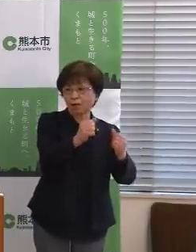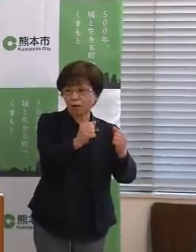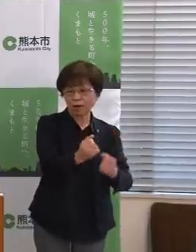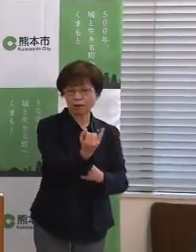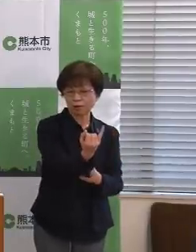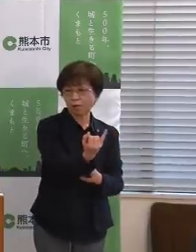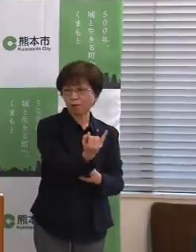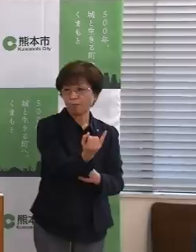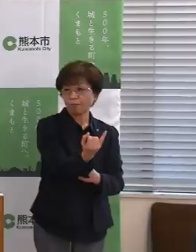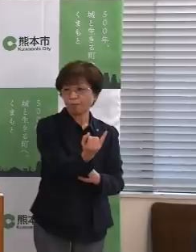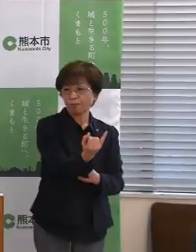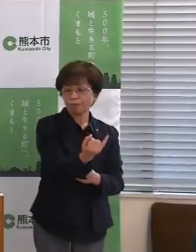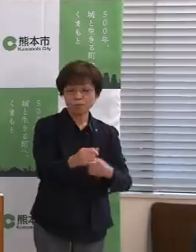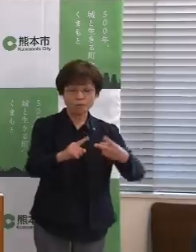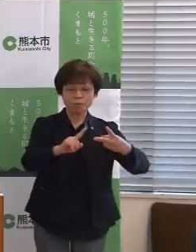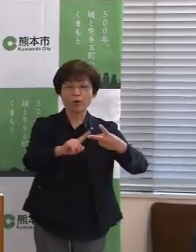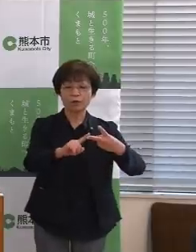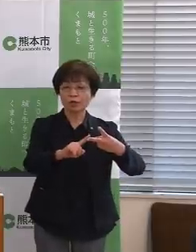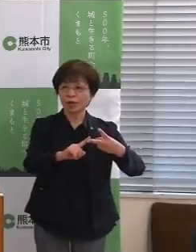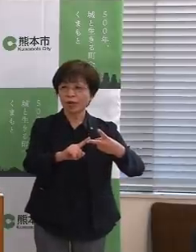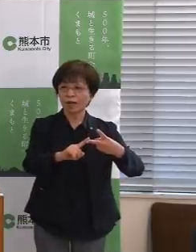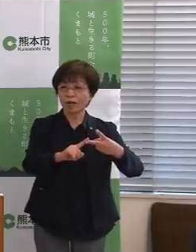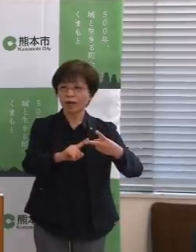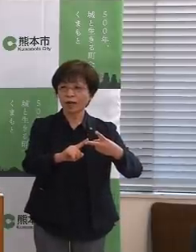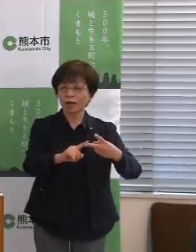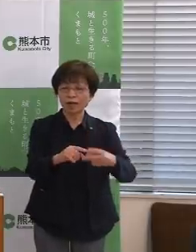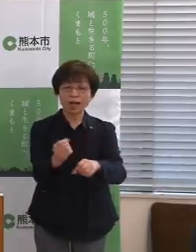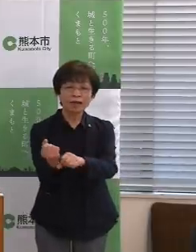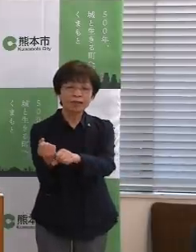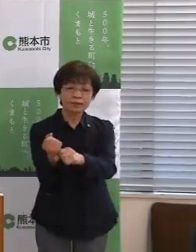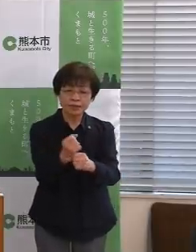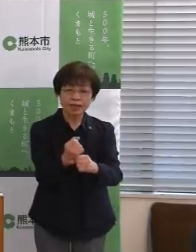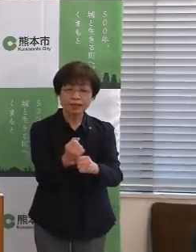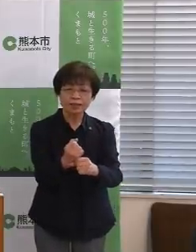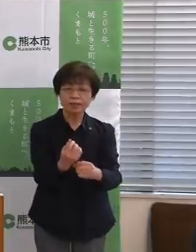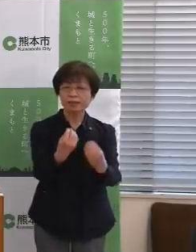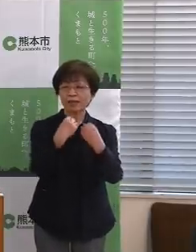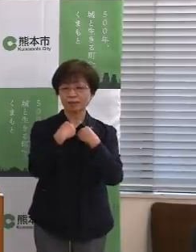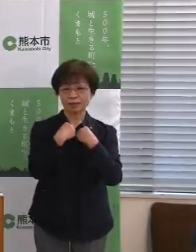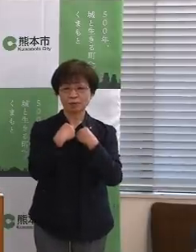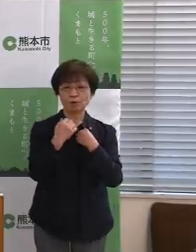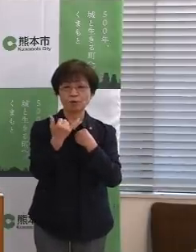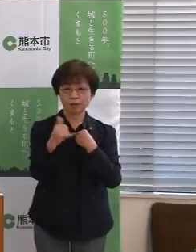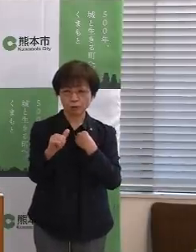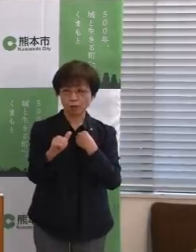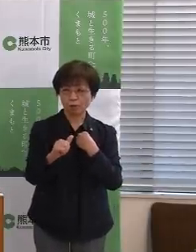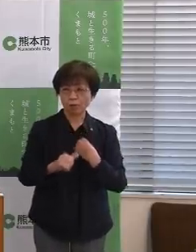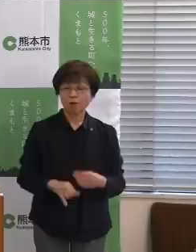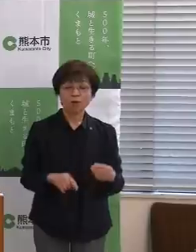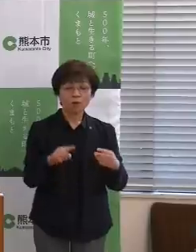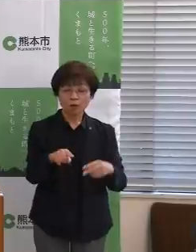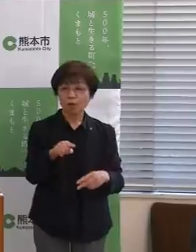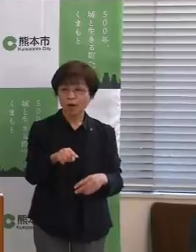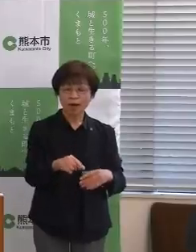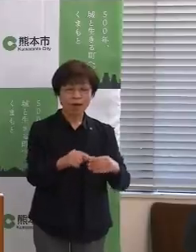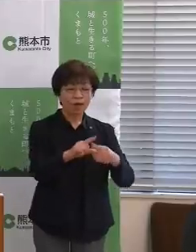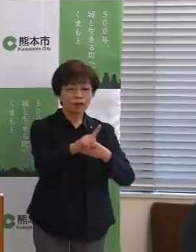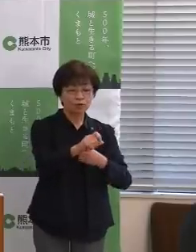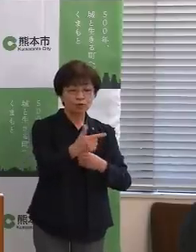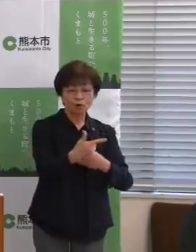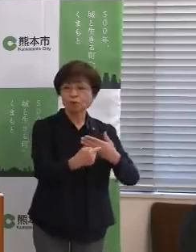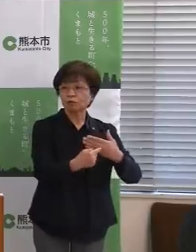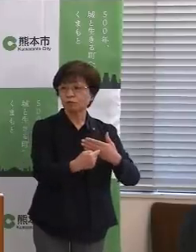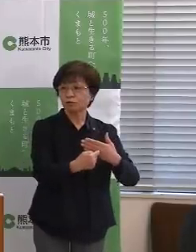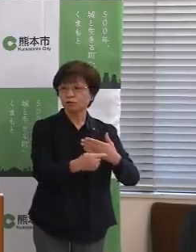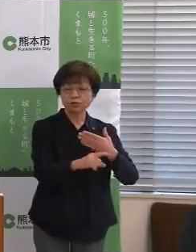と、 はい、 もう一方が採用生の、 はい、 学生さん、 はい、 でこれは16例目の時にリンクなしと数えてらっし